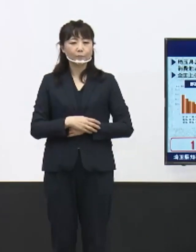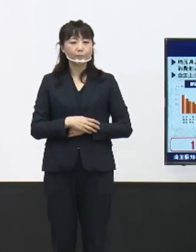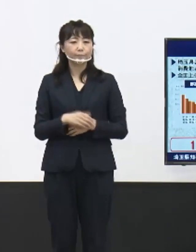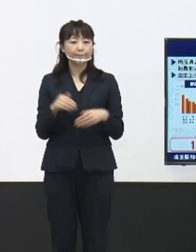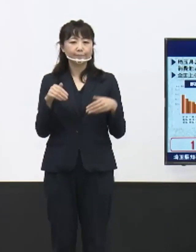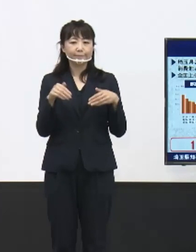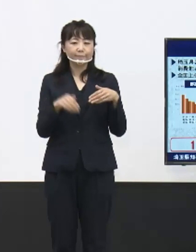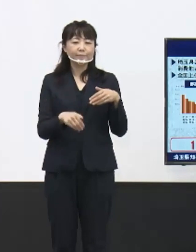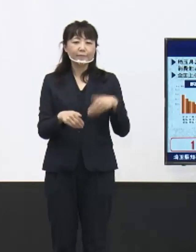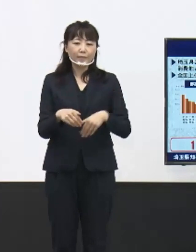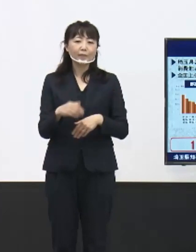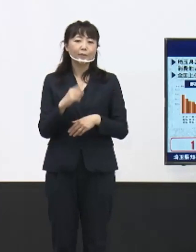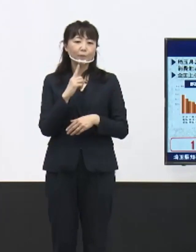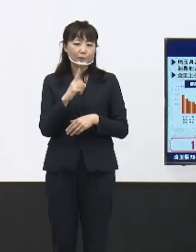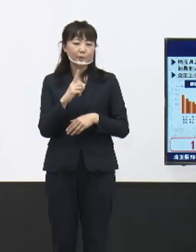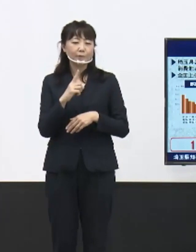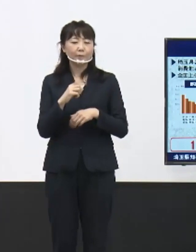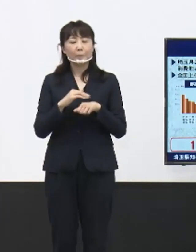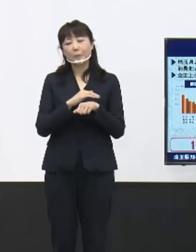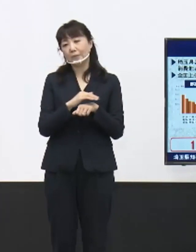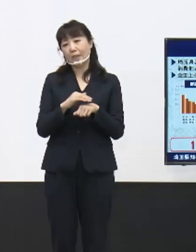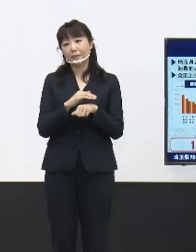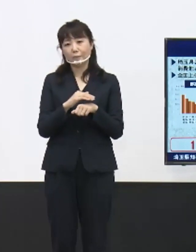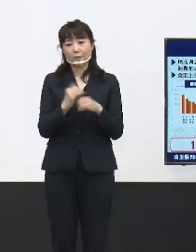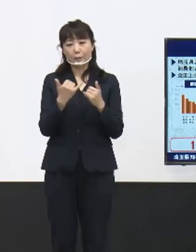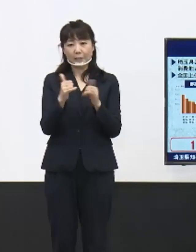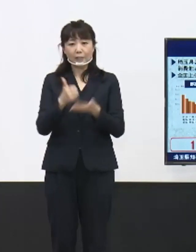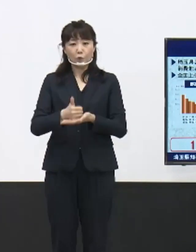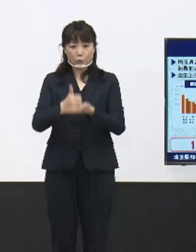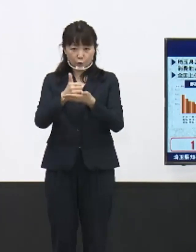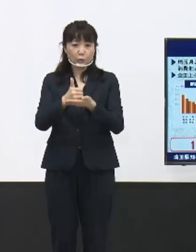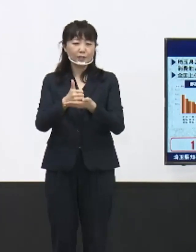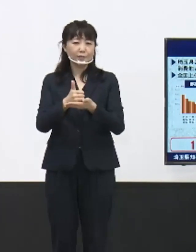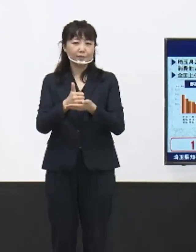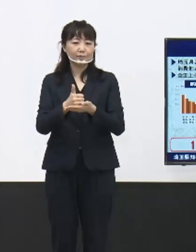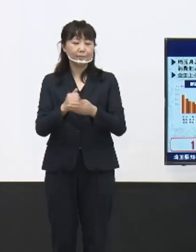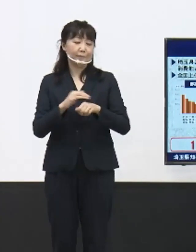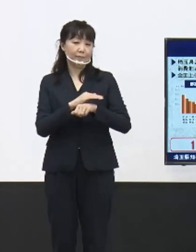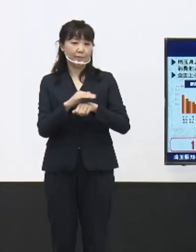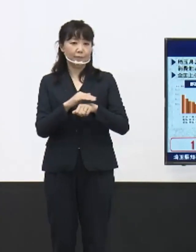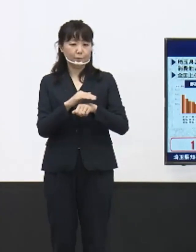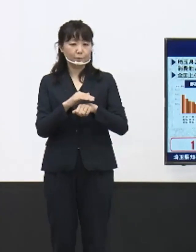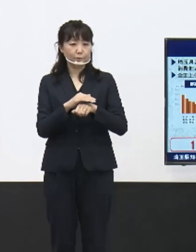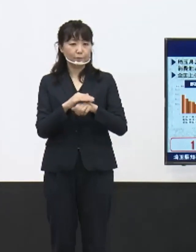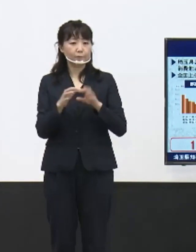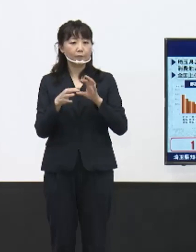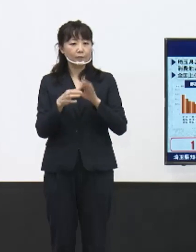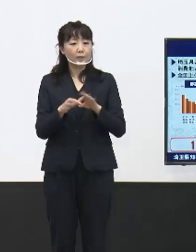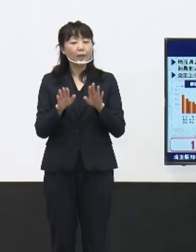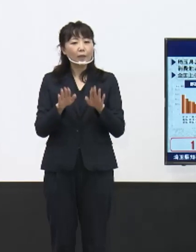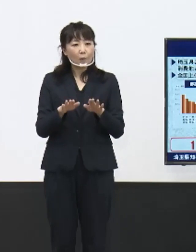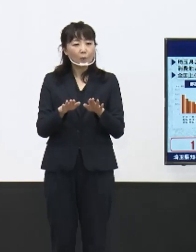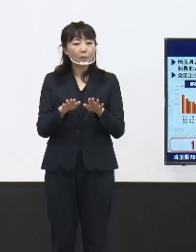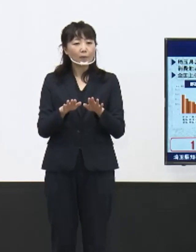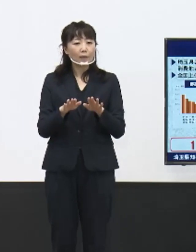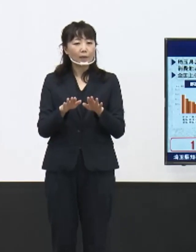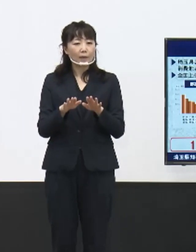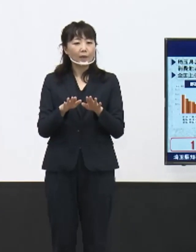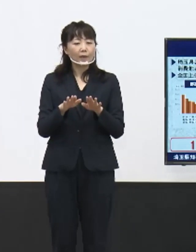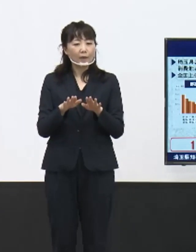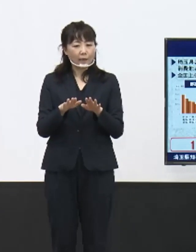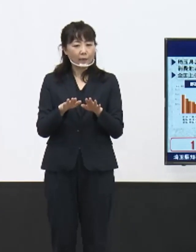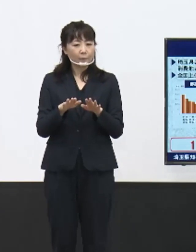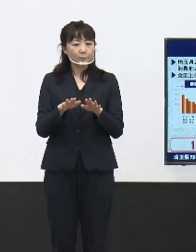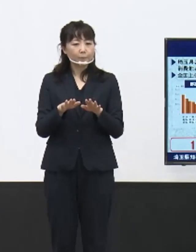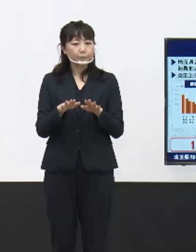民主主義の根幹をなすものであり、特に衆議院選挙は政権選択という側面を持